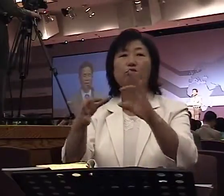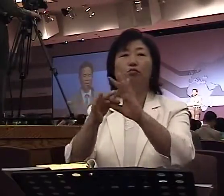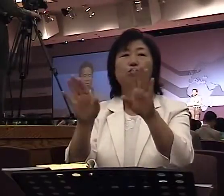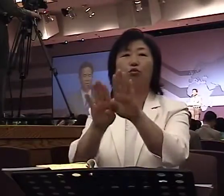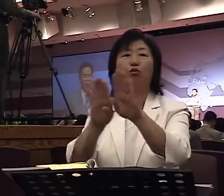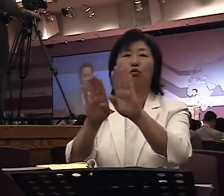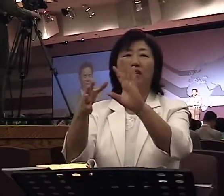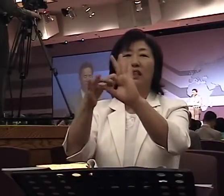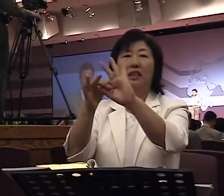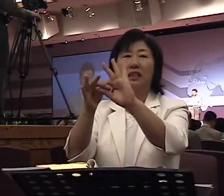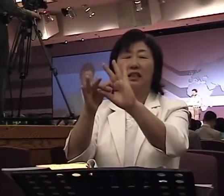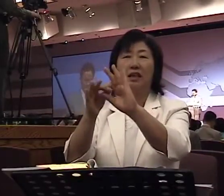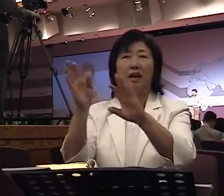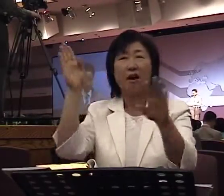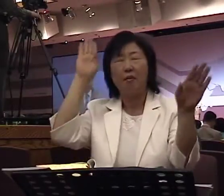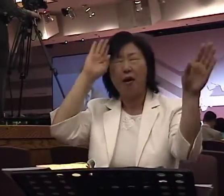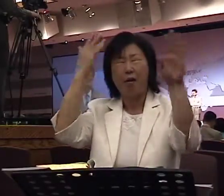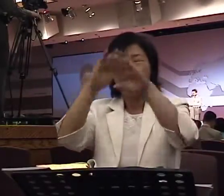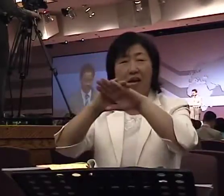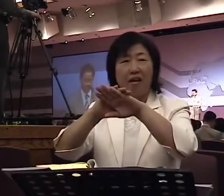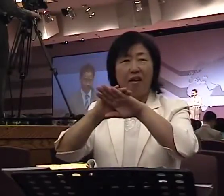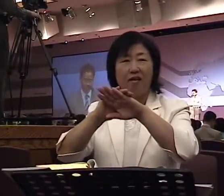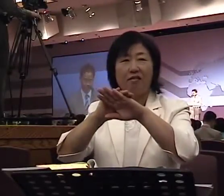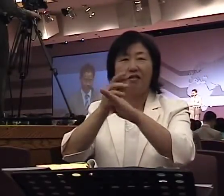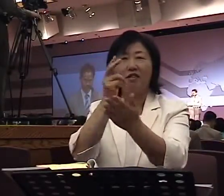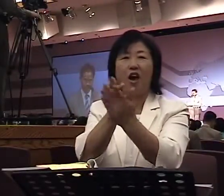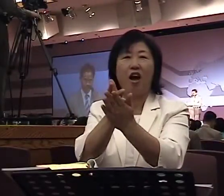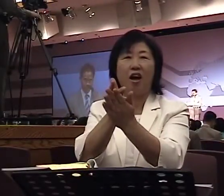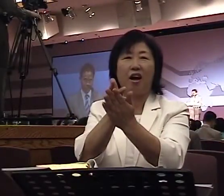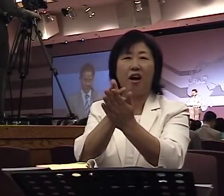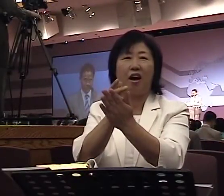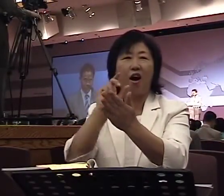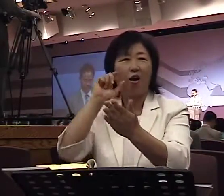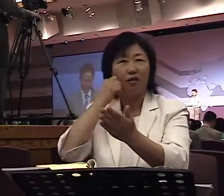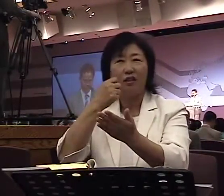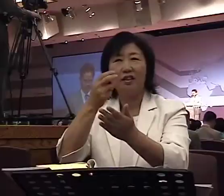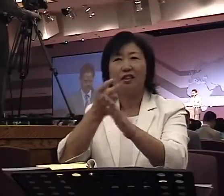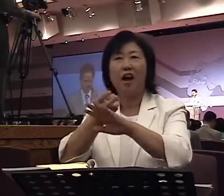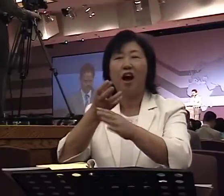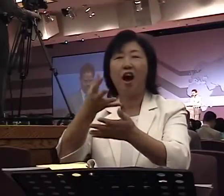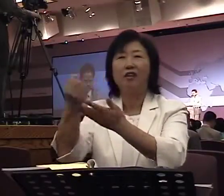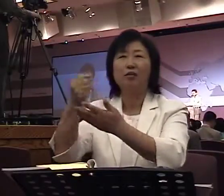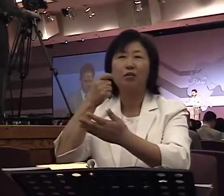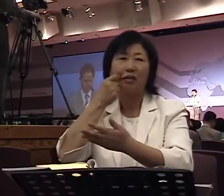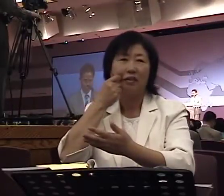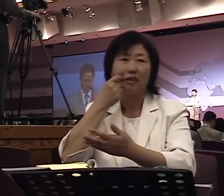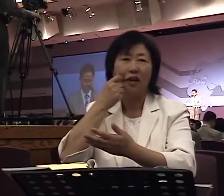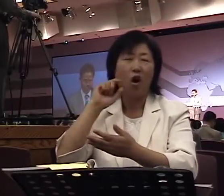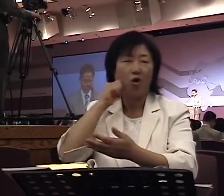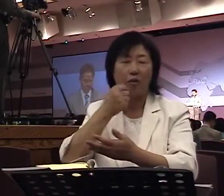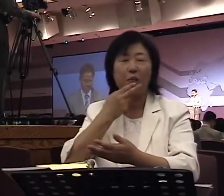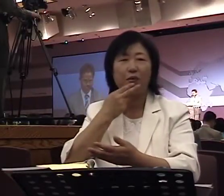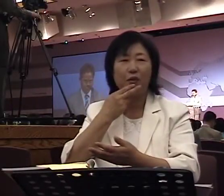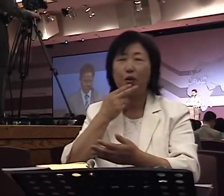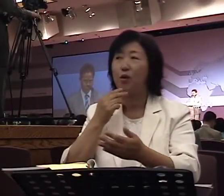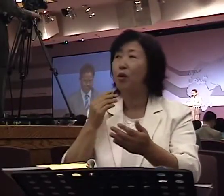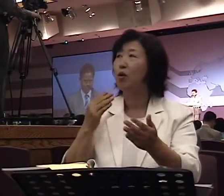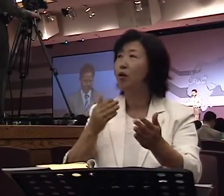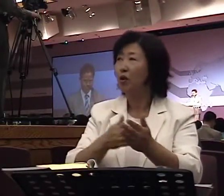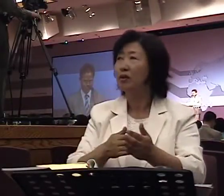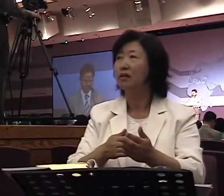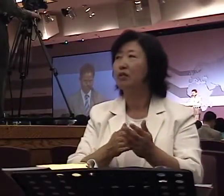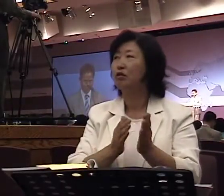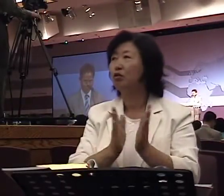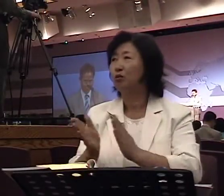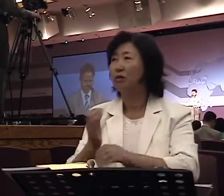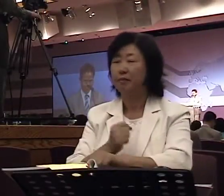밤에 주차하셨다가 어려움 당하는 일 없도록 도와주시면 감사하겠습니다. 이번 주에도 축하할 가정들이